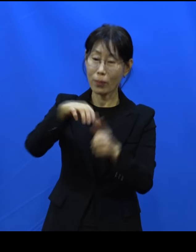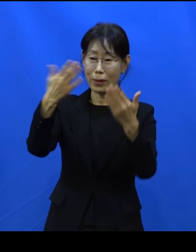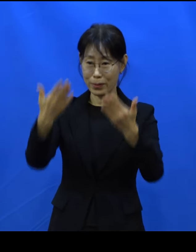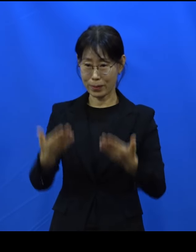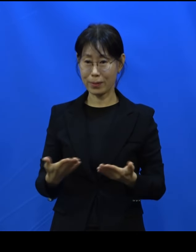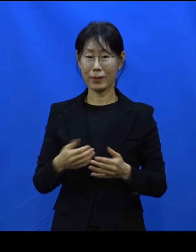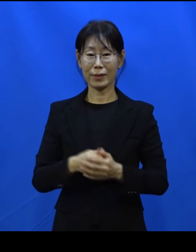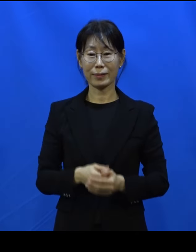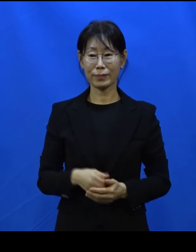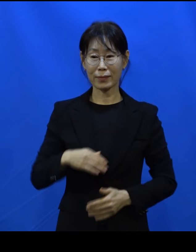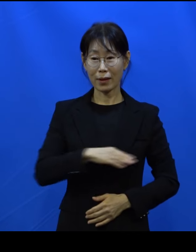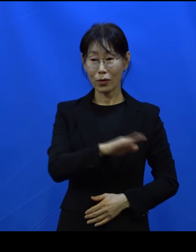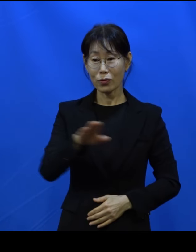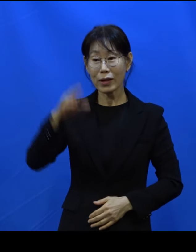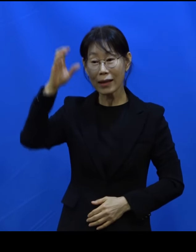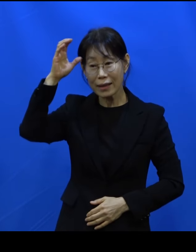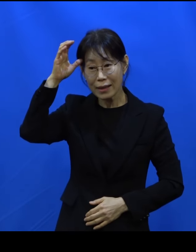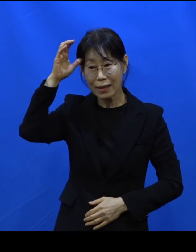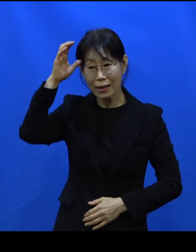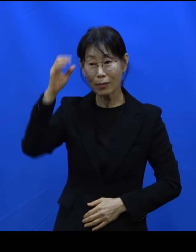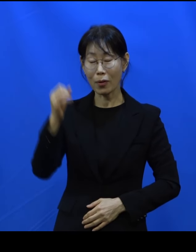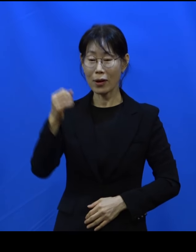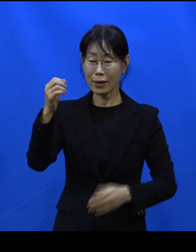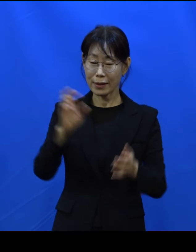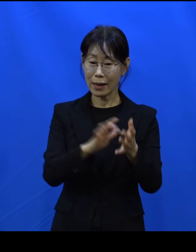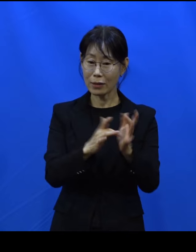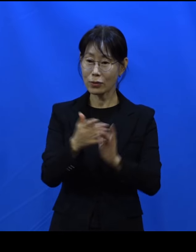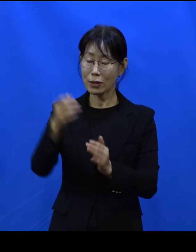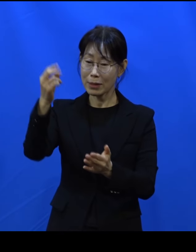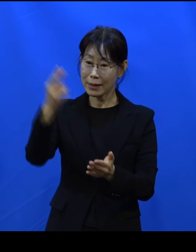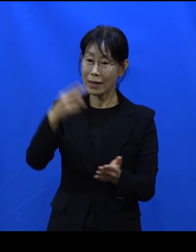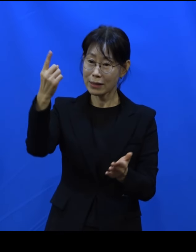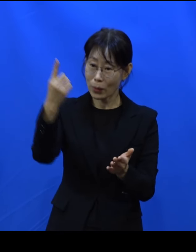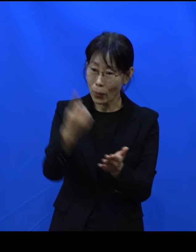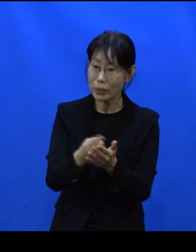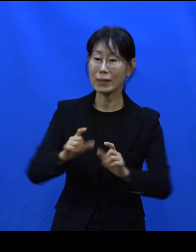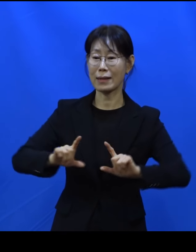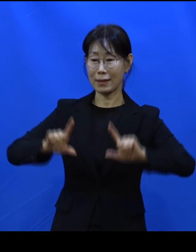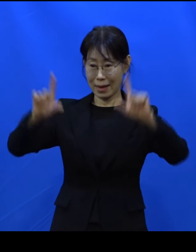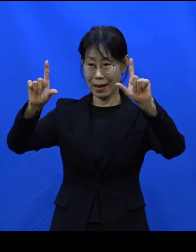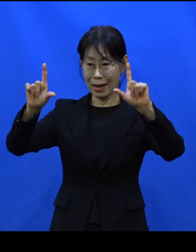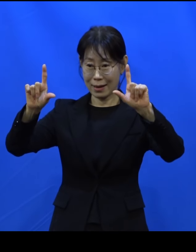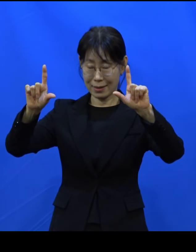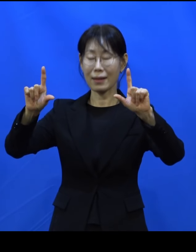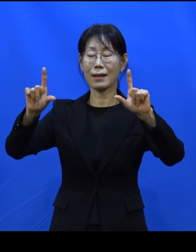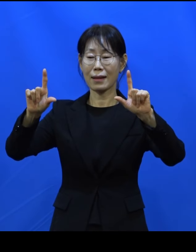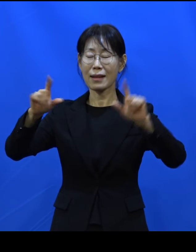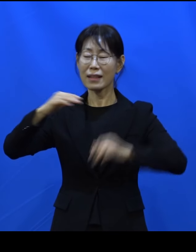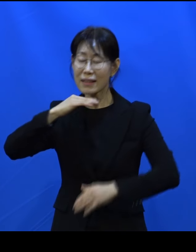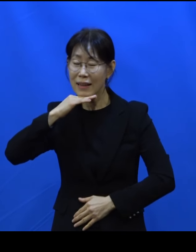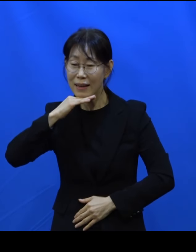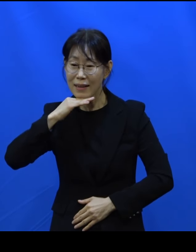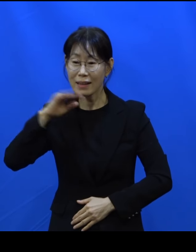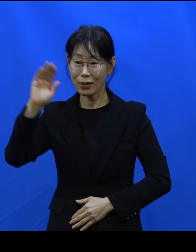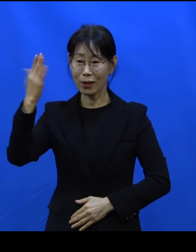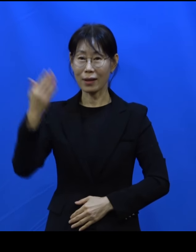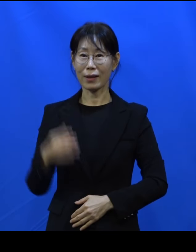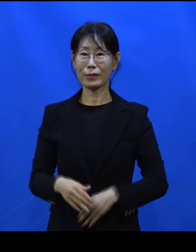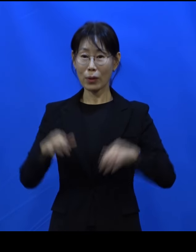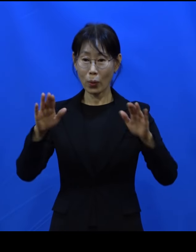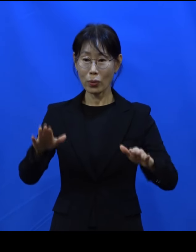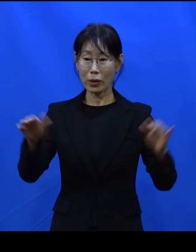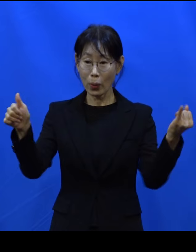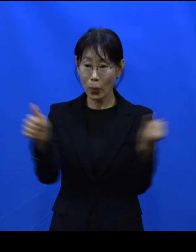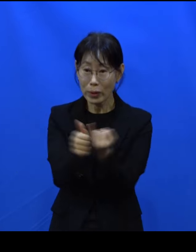기대하는 것은 그날이죠. 그날. 근데 오늘 이 혼인의 날은 신부의 소원이